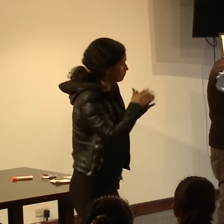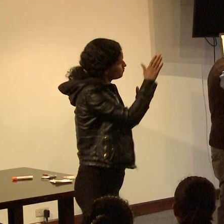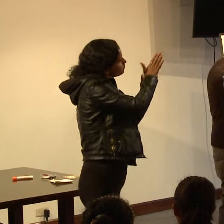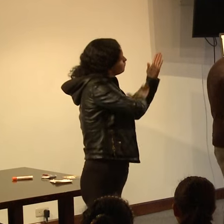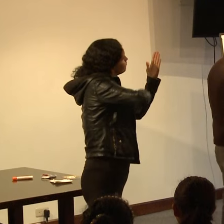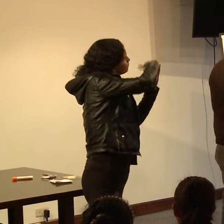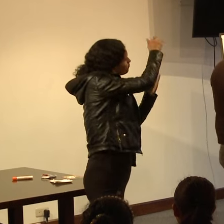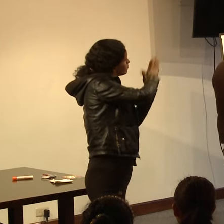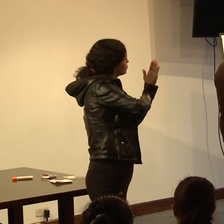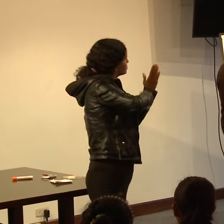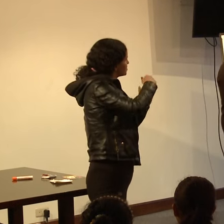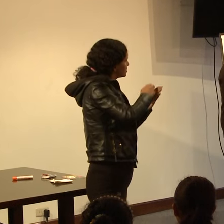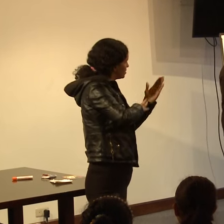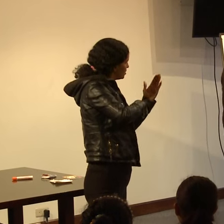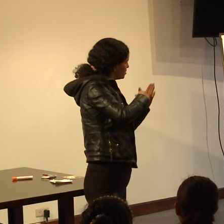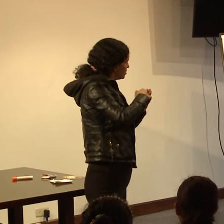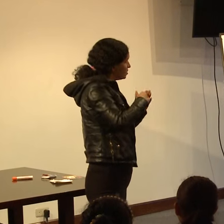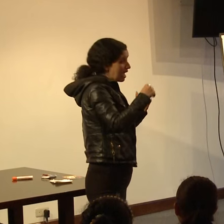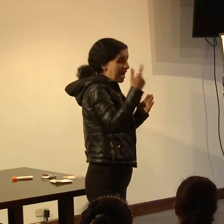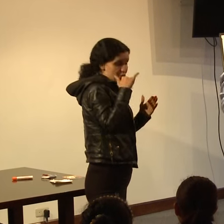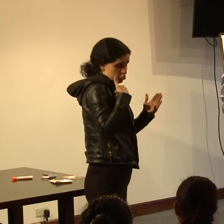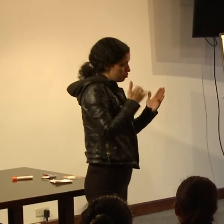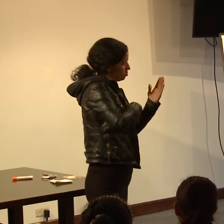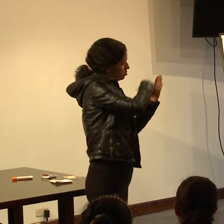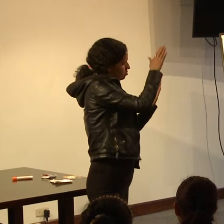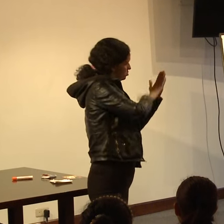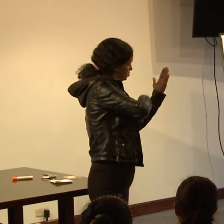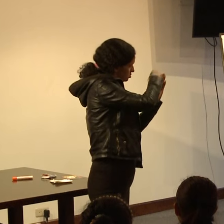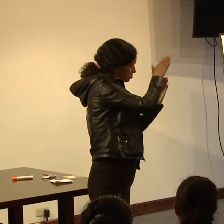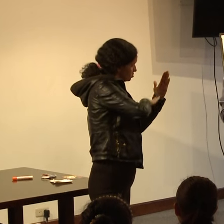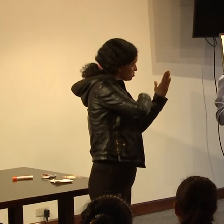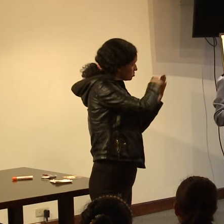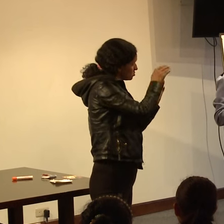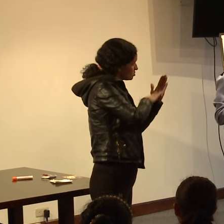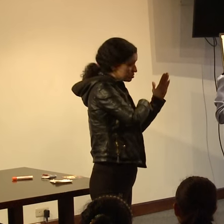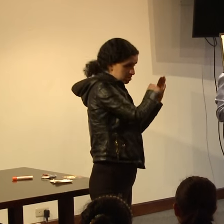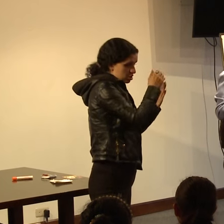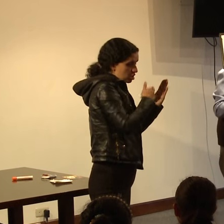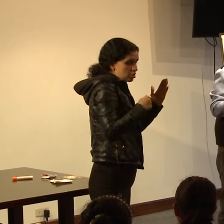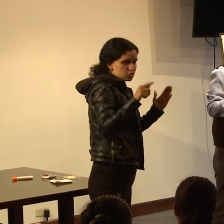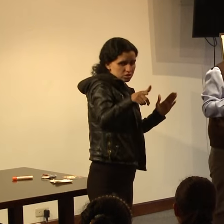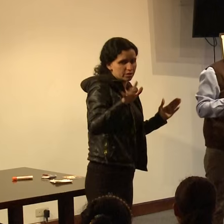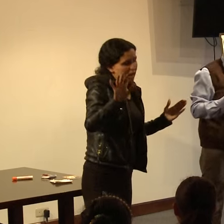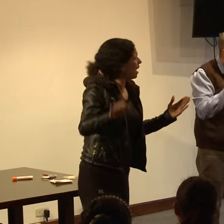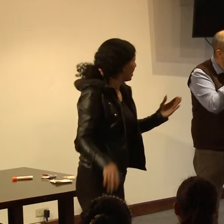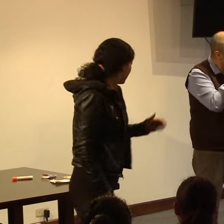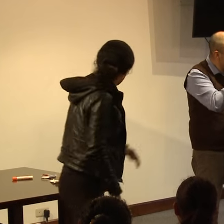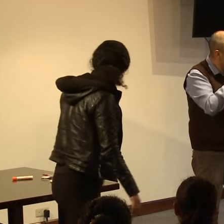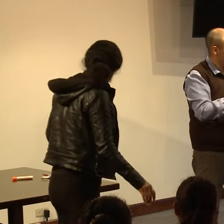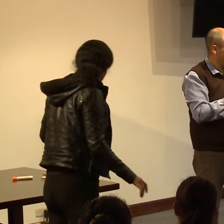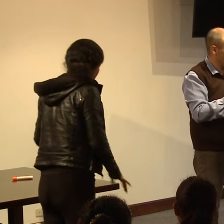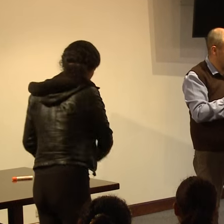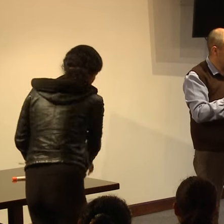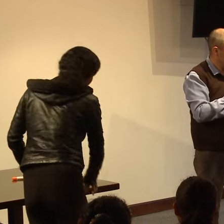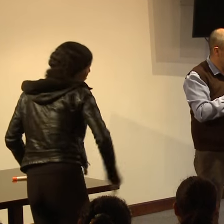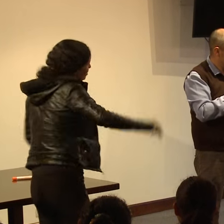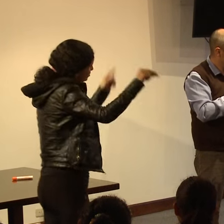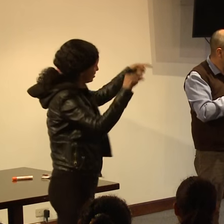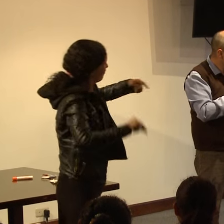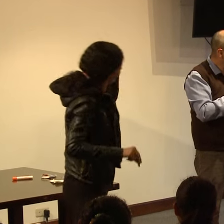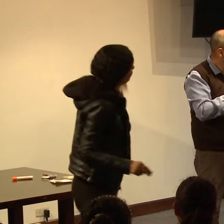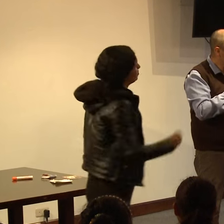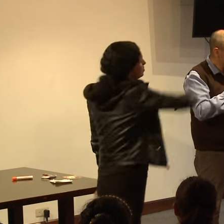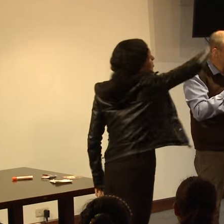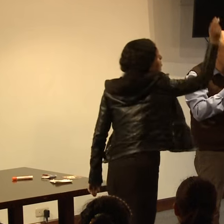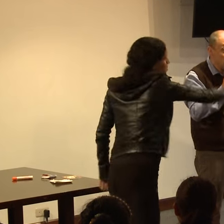alguno de ustedes viene y me coge el pincel y me mete la mano en mi cuadro que yo estoy haciendo, tenemos un problema gravísimo. Porque usted no tiene derecho a hacer eso.